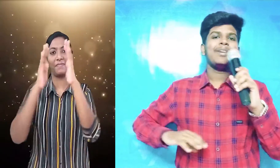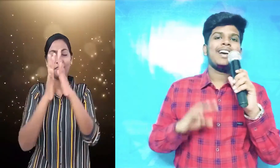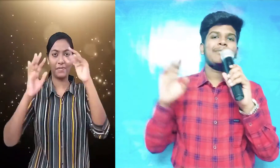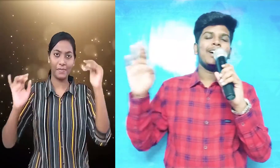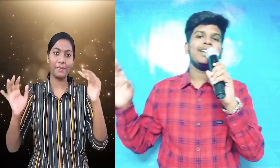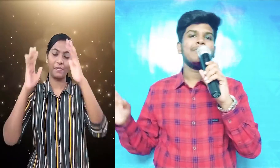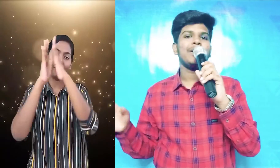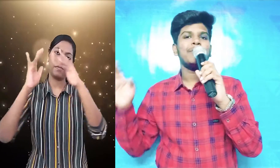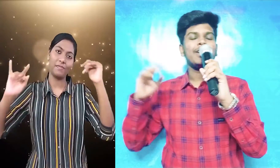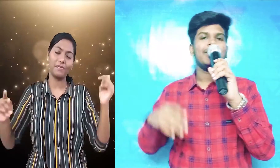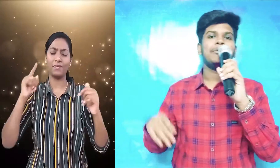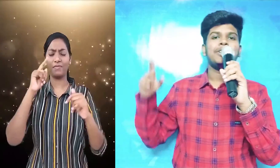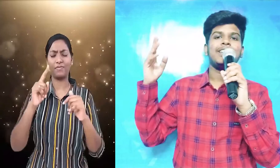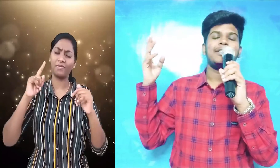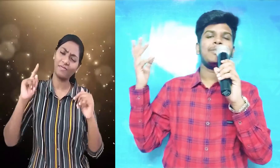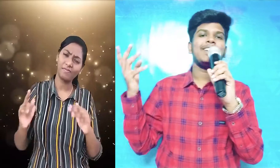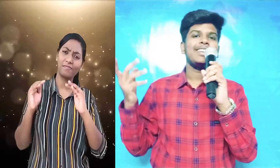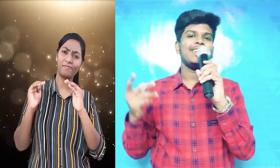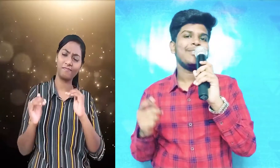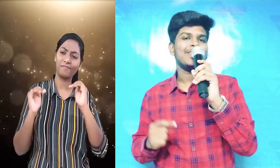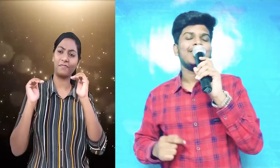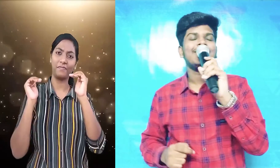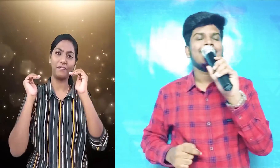மகிமை மகிமை பிரபு, நீ பெரியவா.